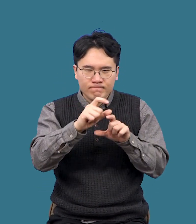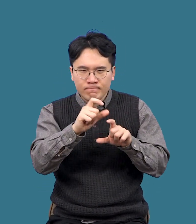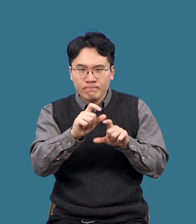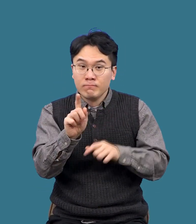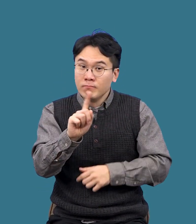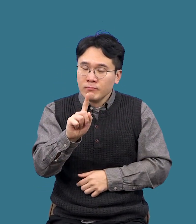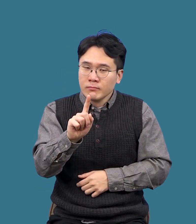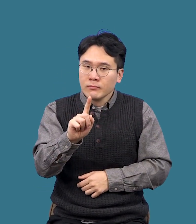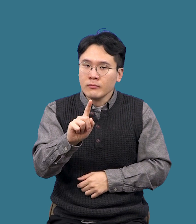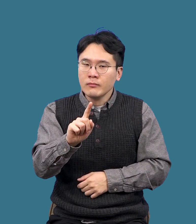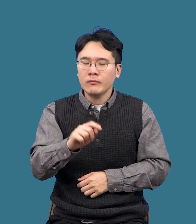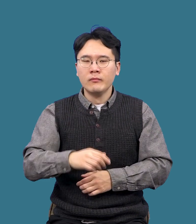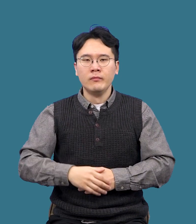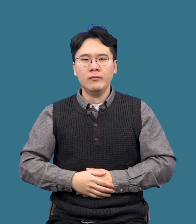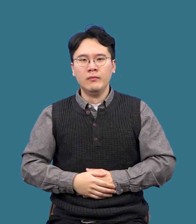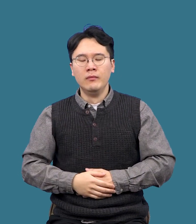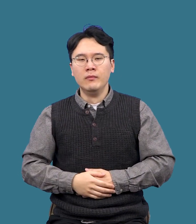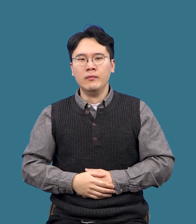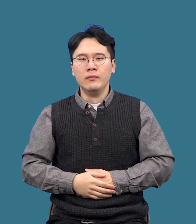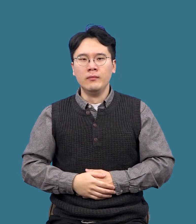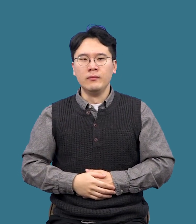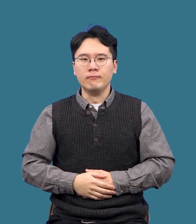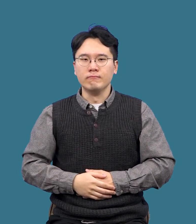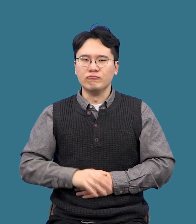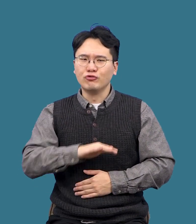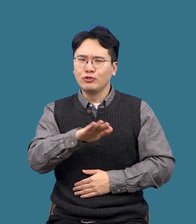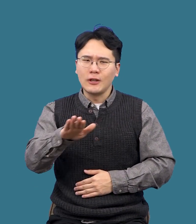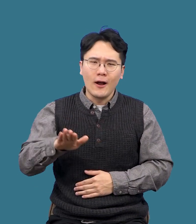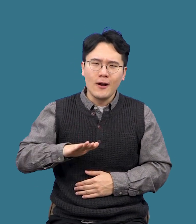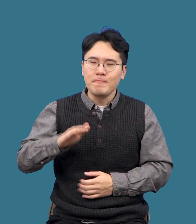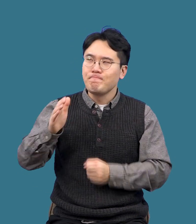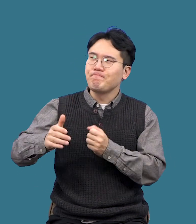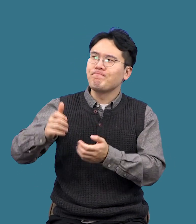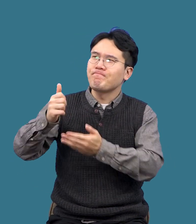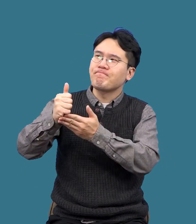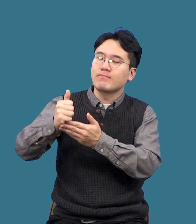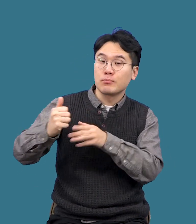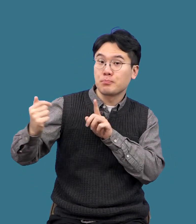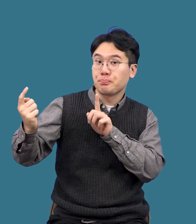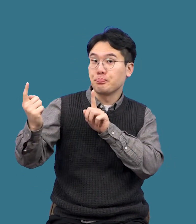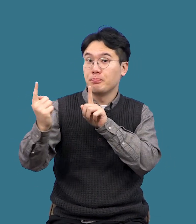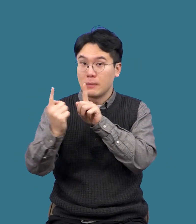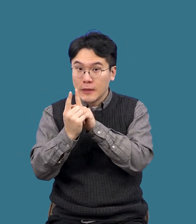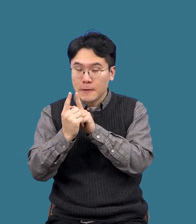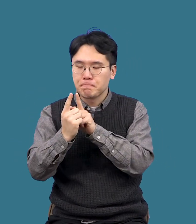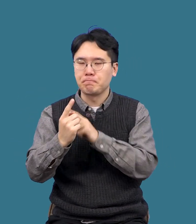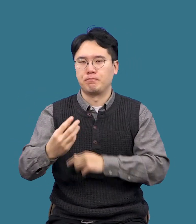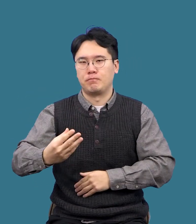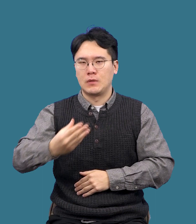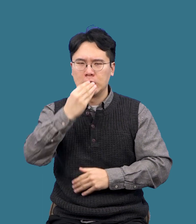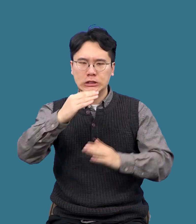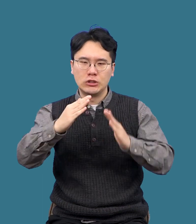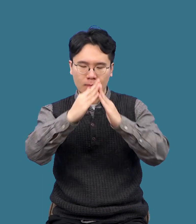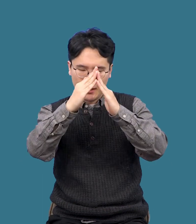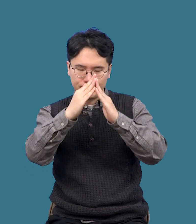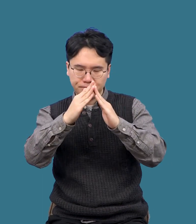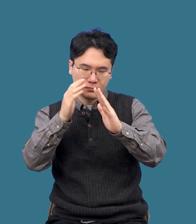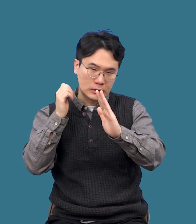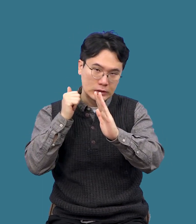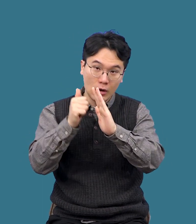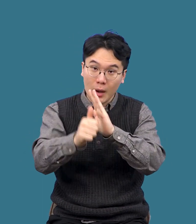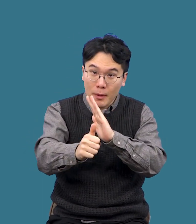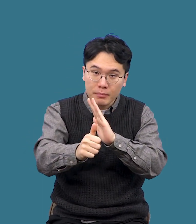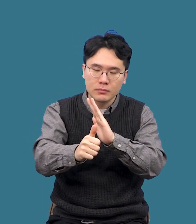보편적인 해석은, 자, 우리가 하나님을 만나러 성막 안에 들어가게 되면